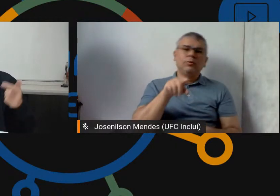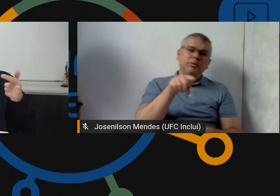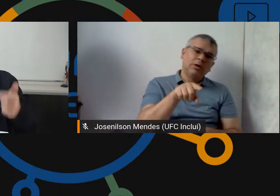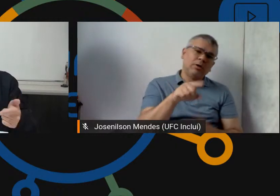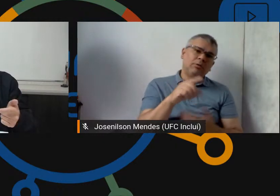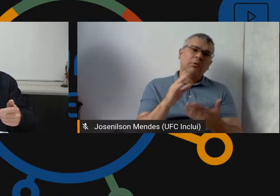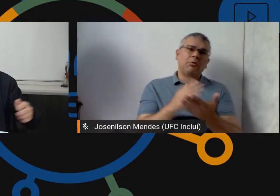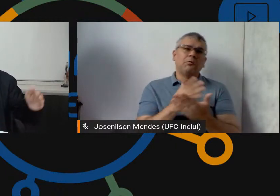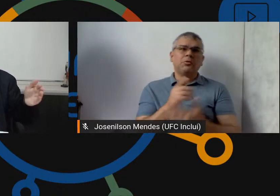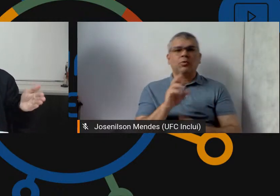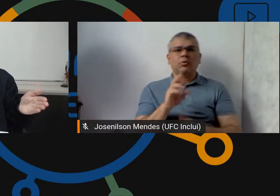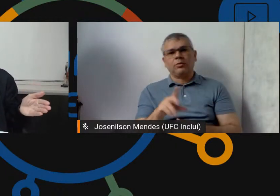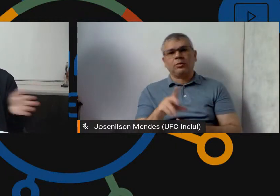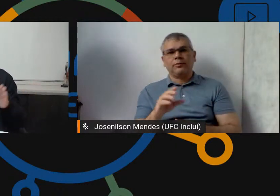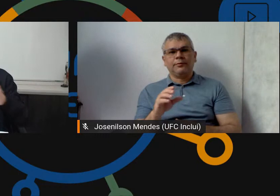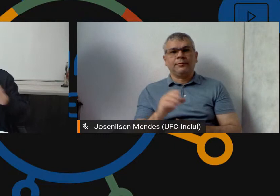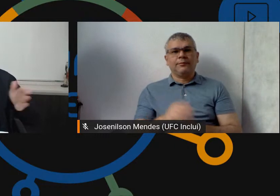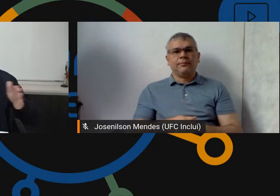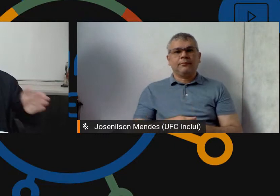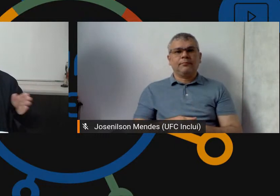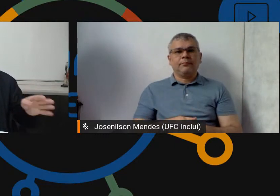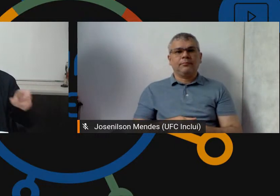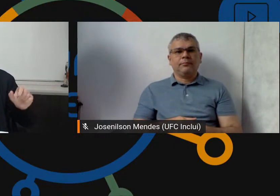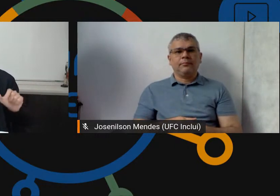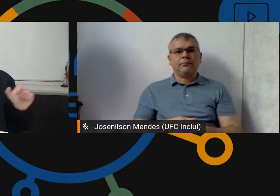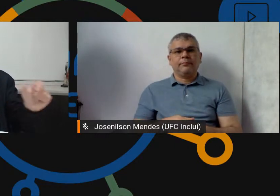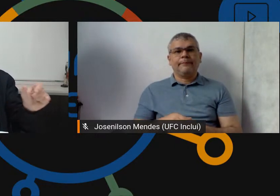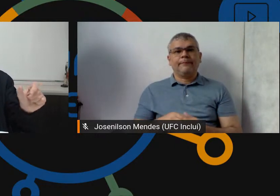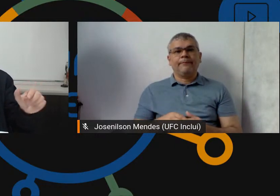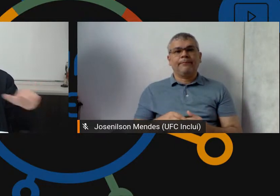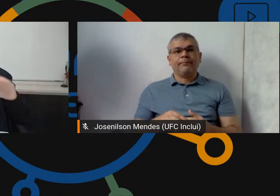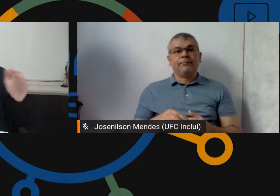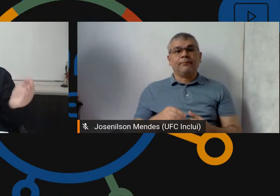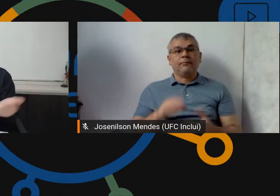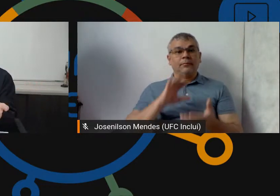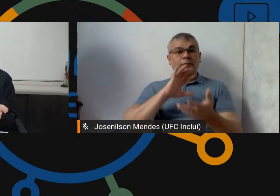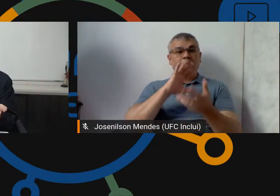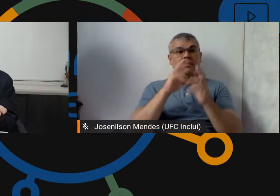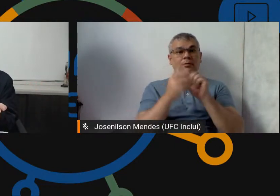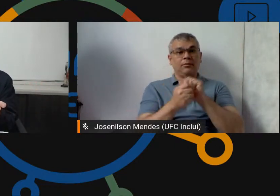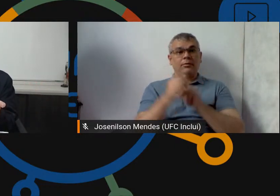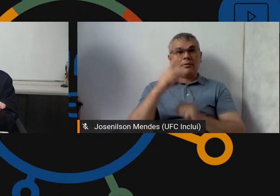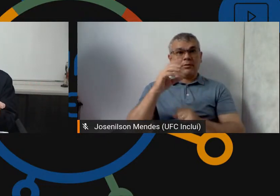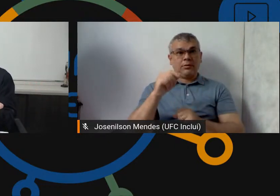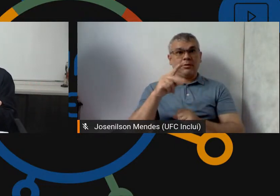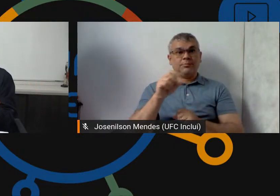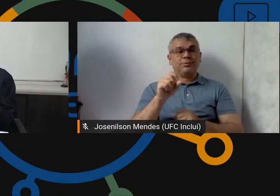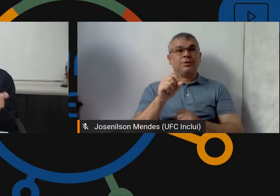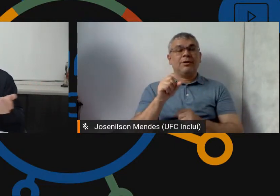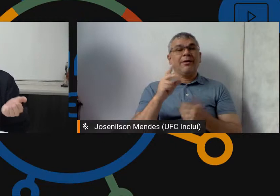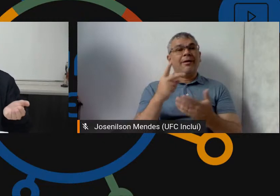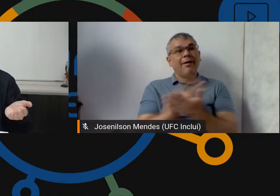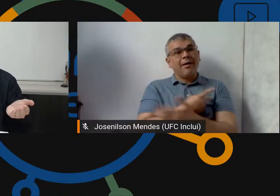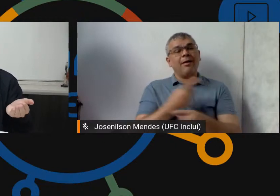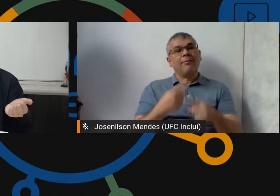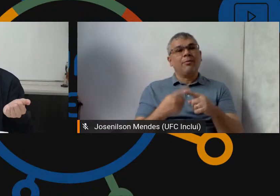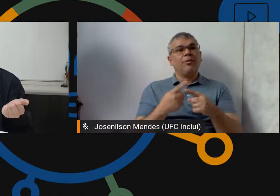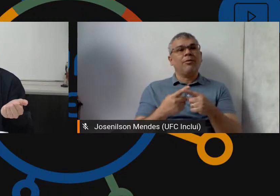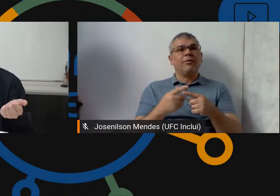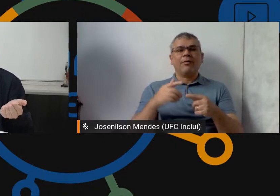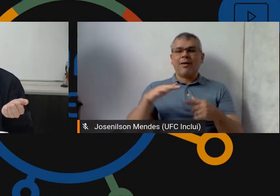A CAPES erra porque ela põe áreas que não são tão parecidas dentro do mesmo grupo. E isso complica